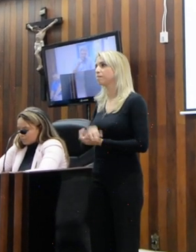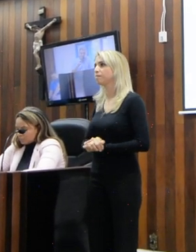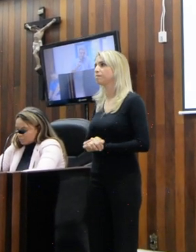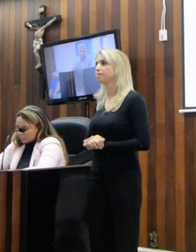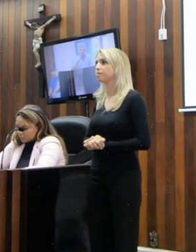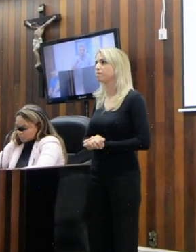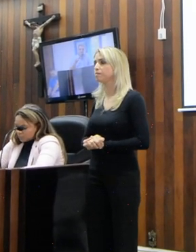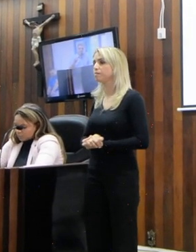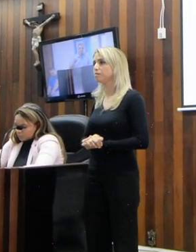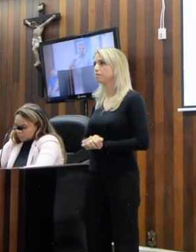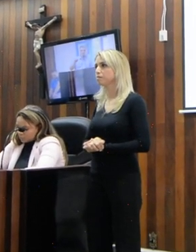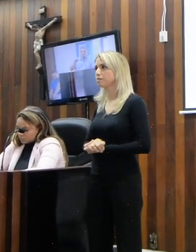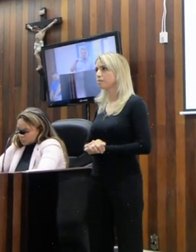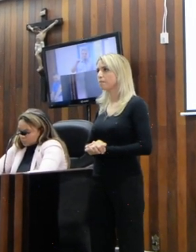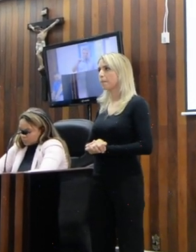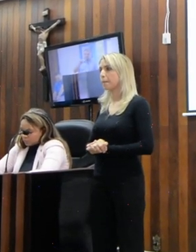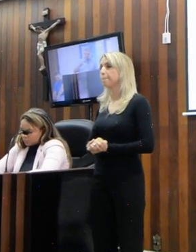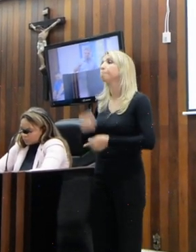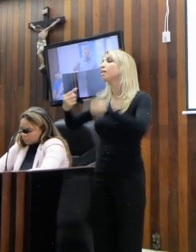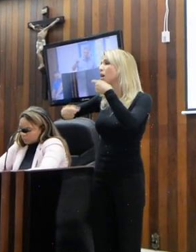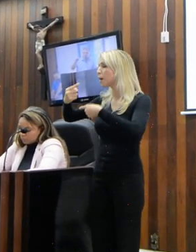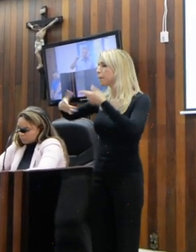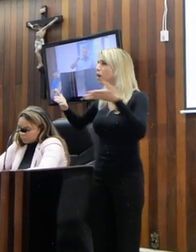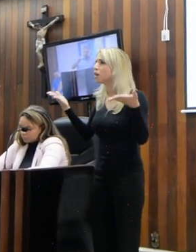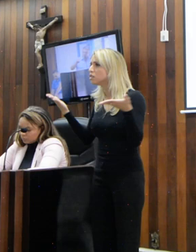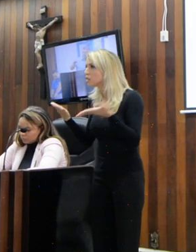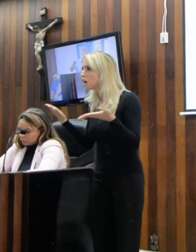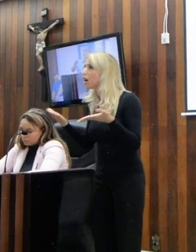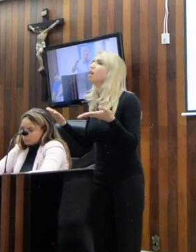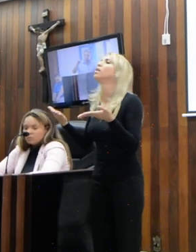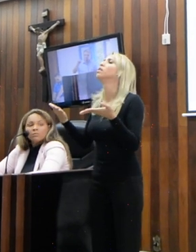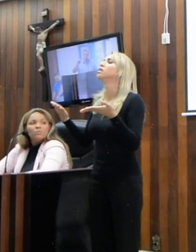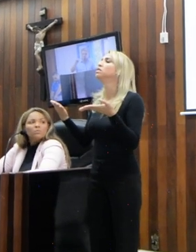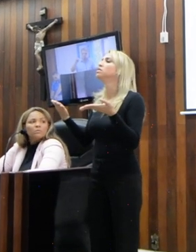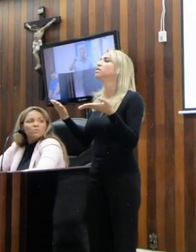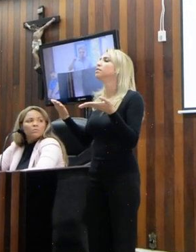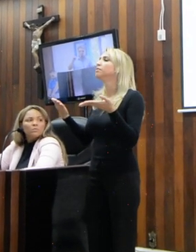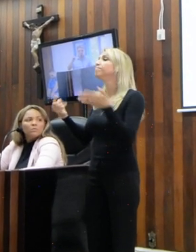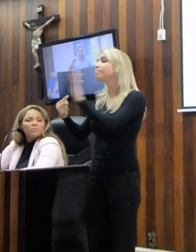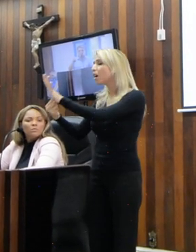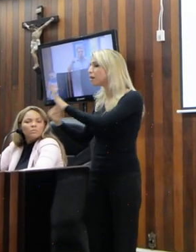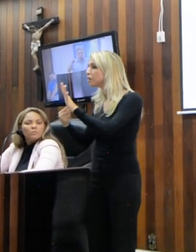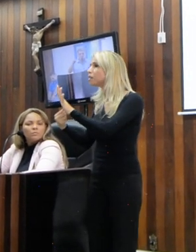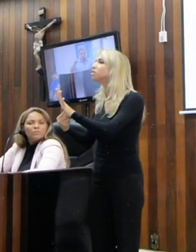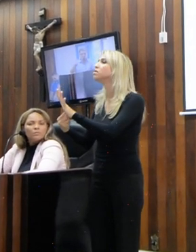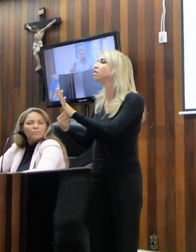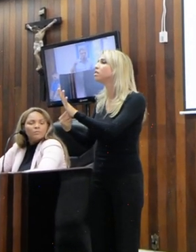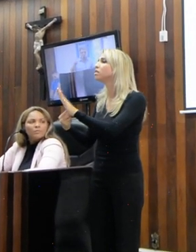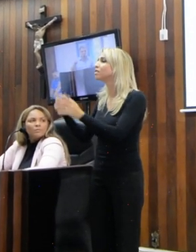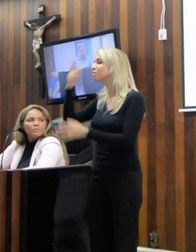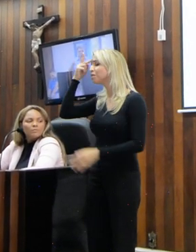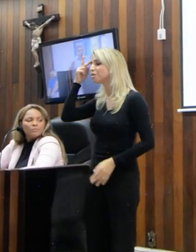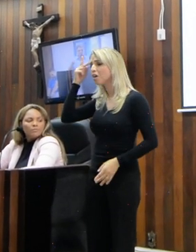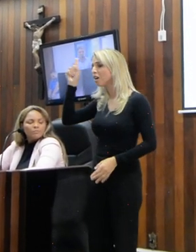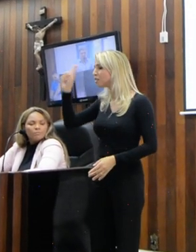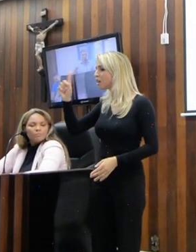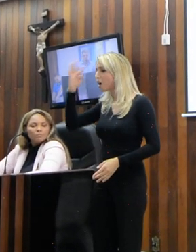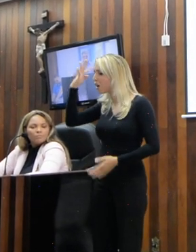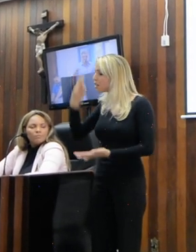A política hoje está caminhando para um lado onde a gente está ficando desacreditado.